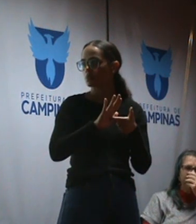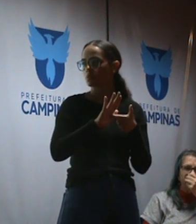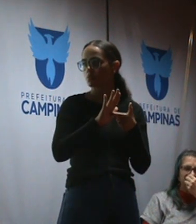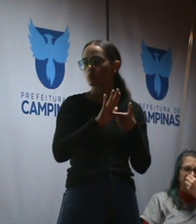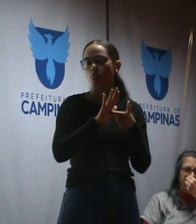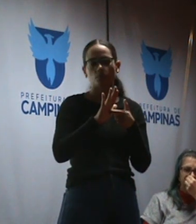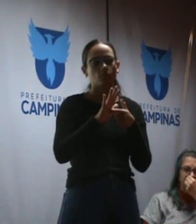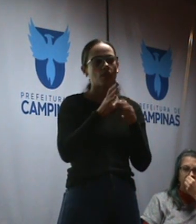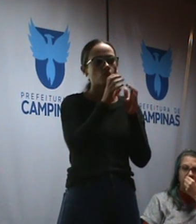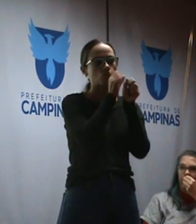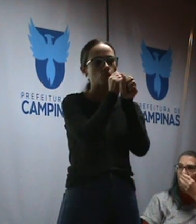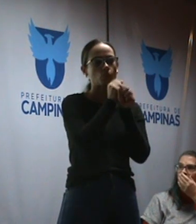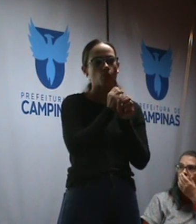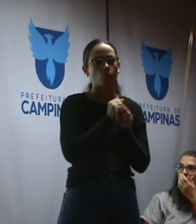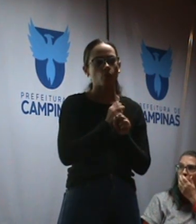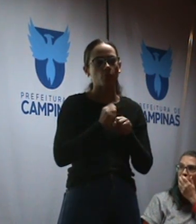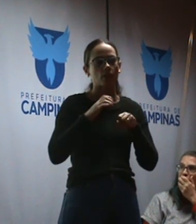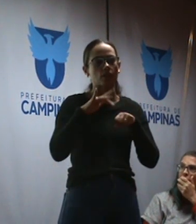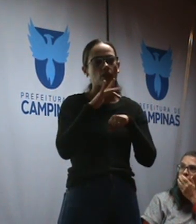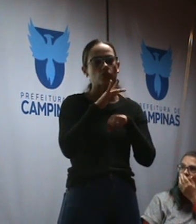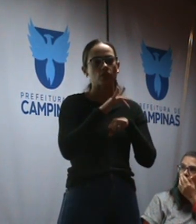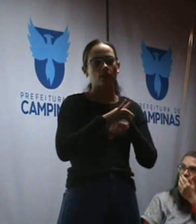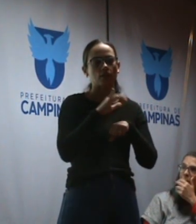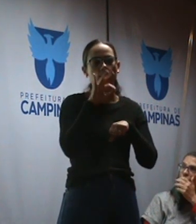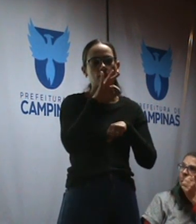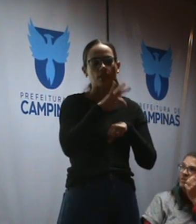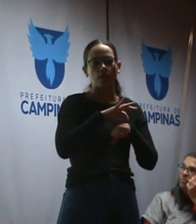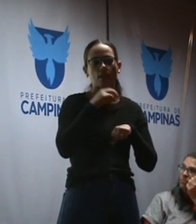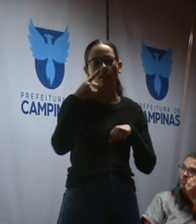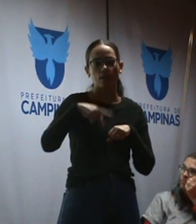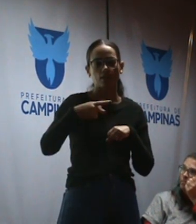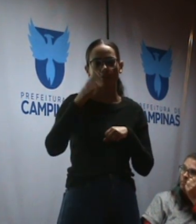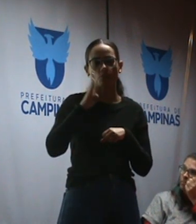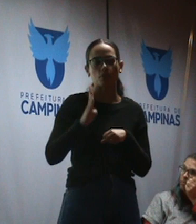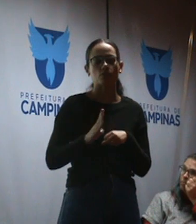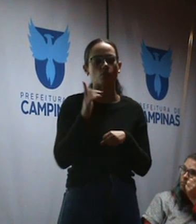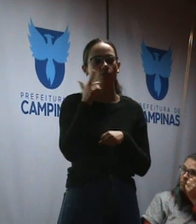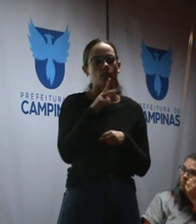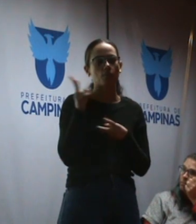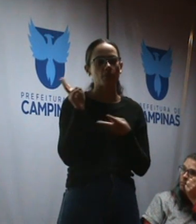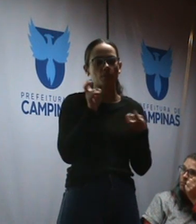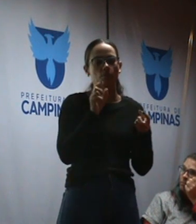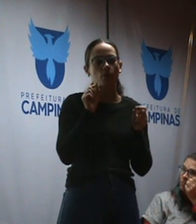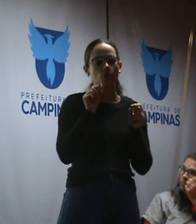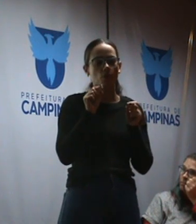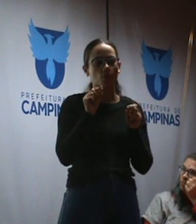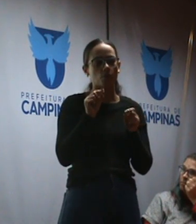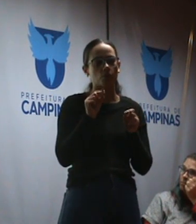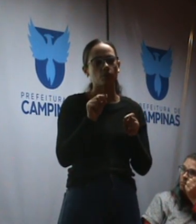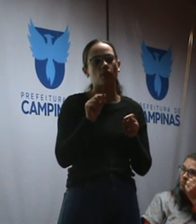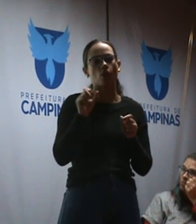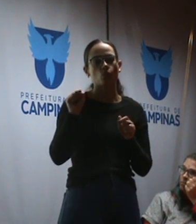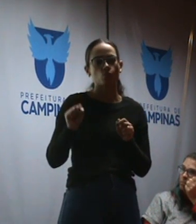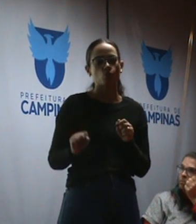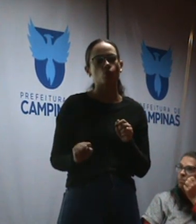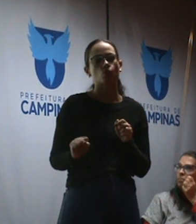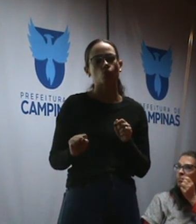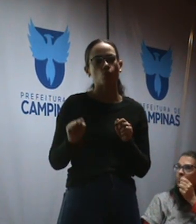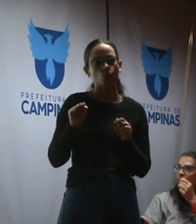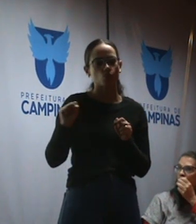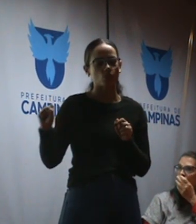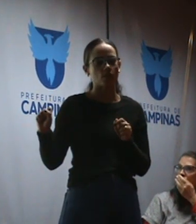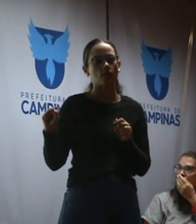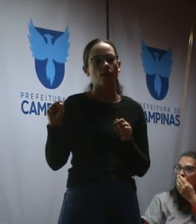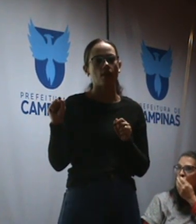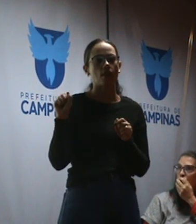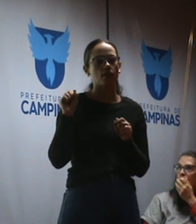nesse primeiro mapa aqui no Brasil. A gente consegue ver que os estados aqui do Sudeste, alguns do Sul,